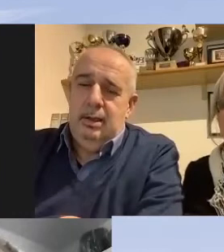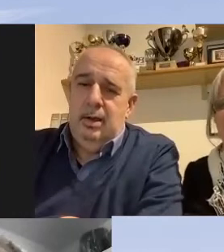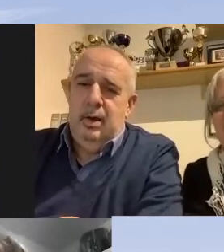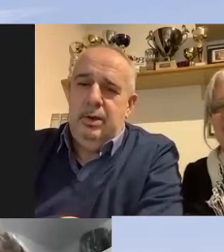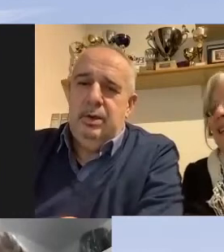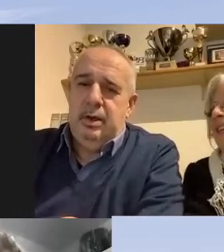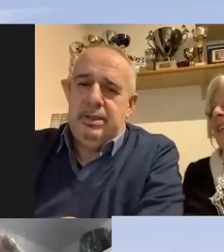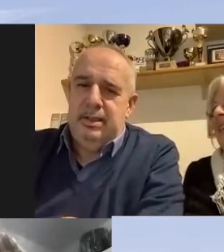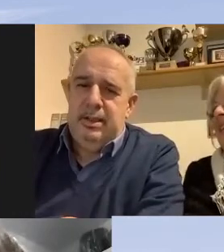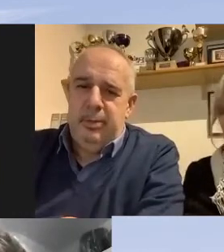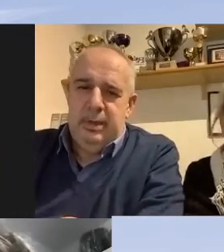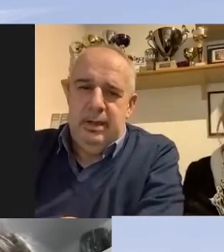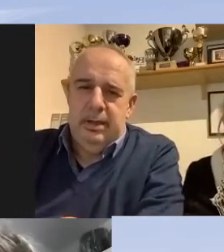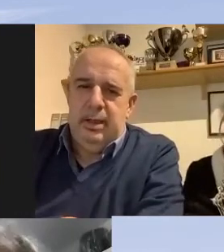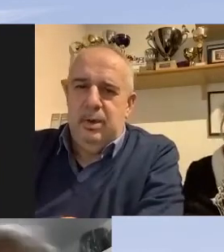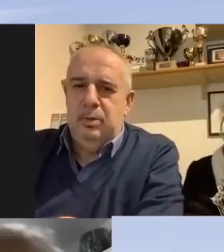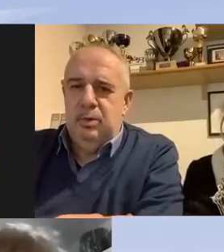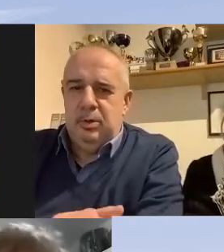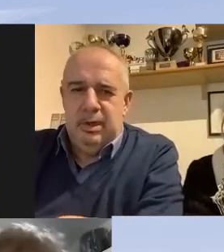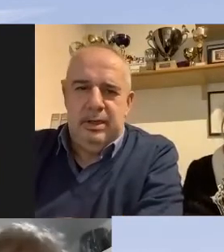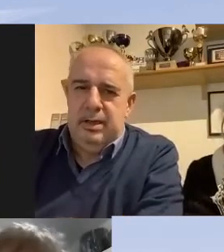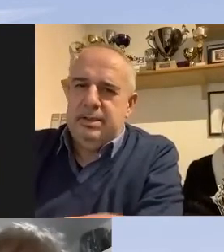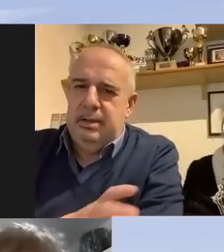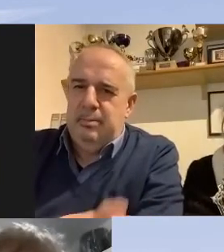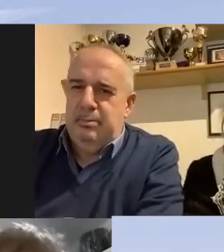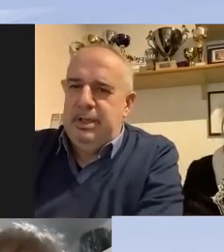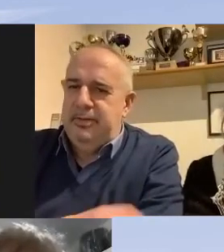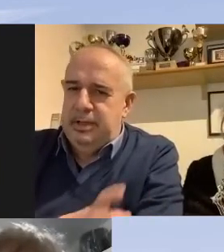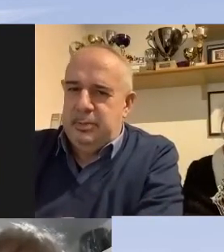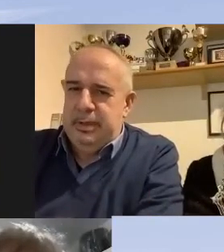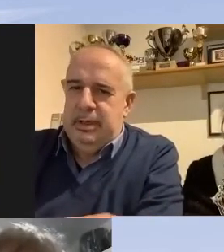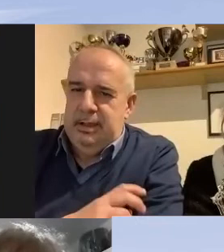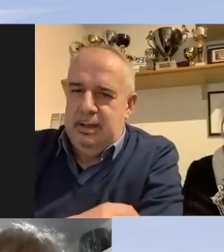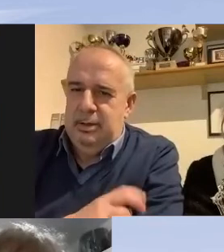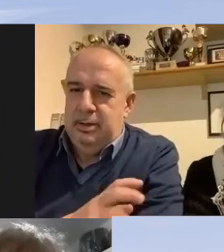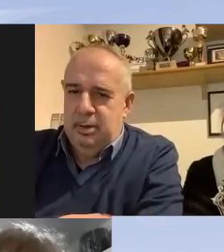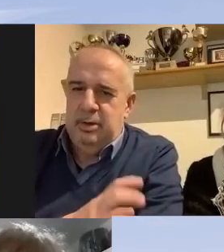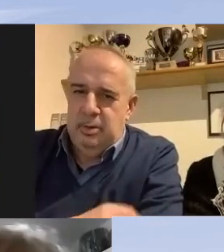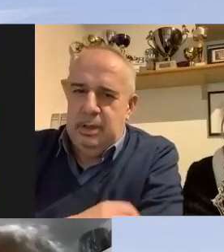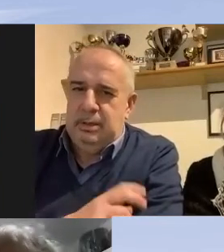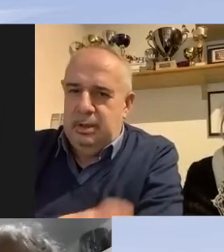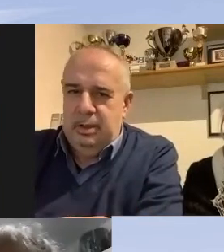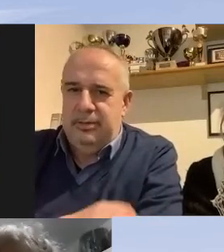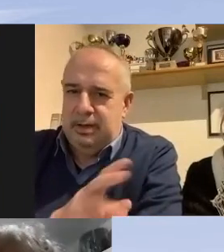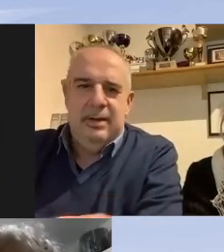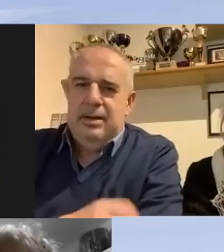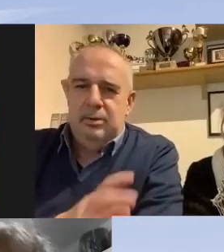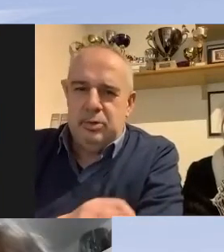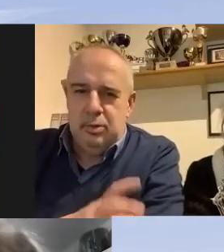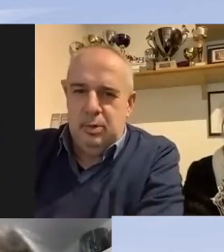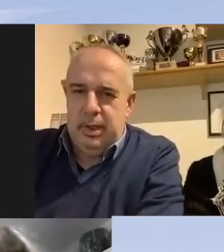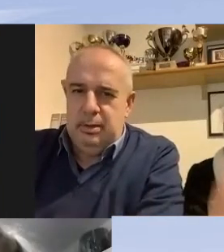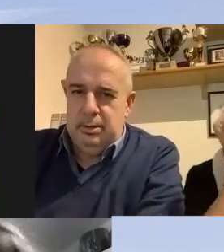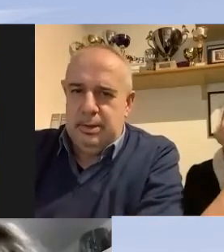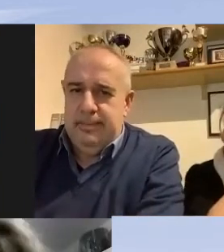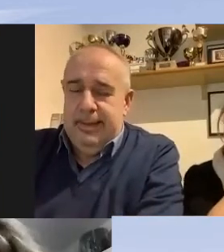tremate. No, io a sentir parlare che quando uno torna a casa la mamma gli fa gli spaghetti, aglio, olio, quell'altro glieli fa non so